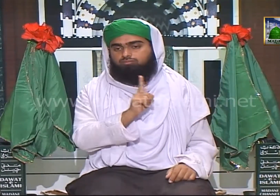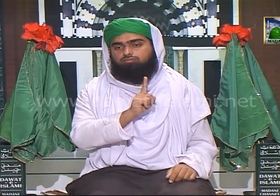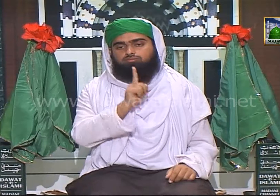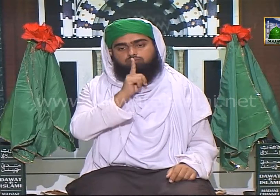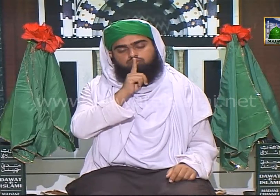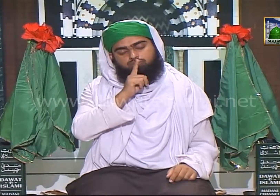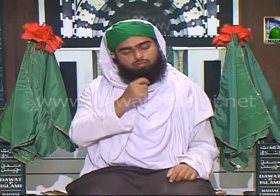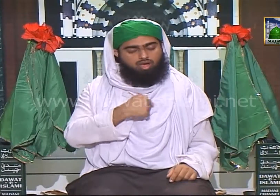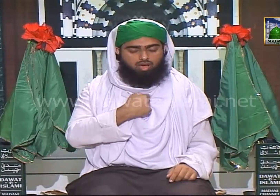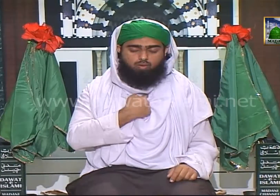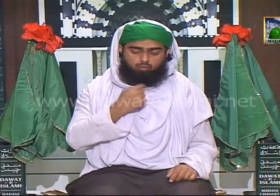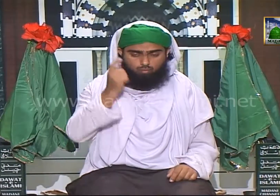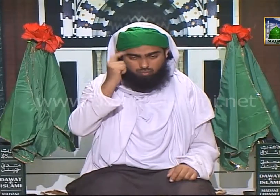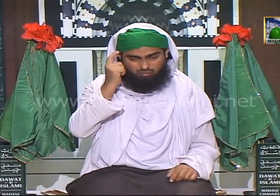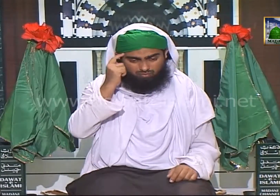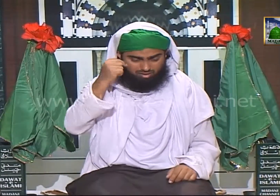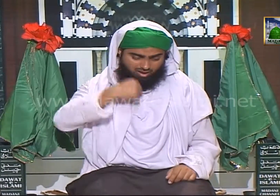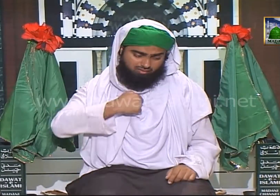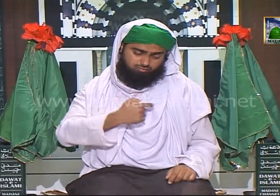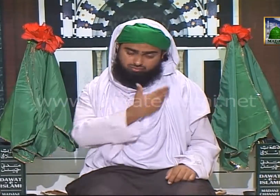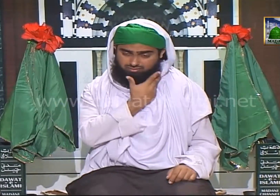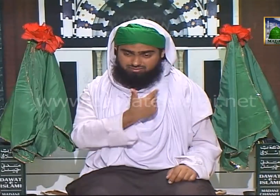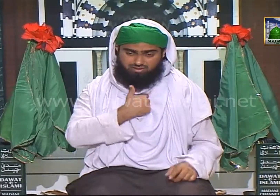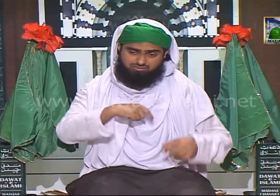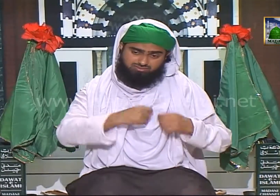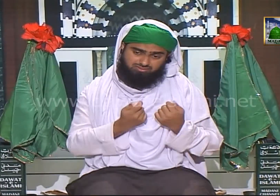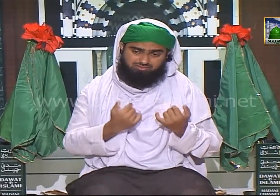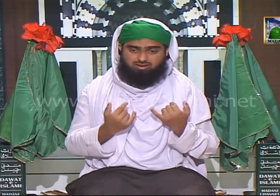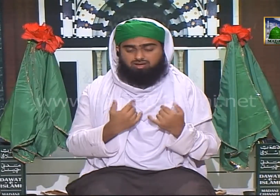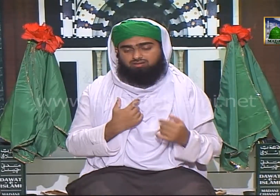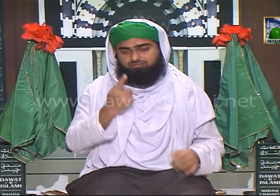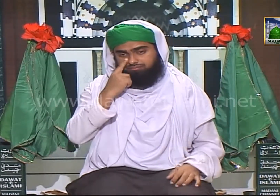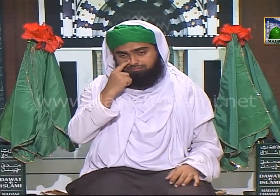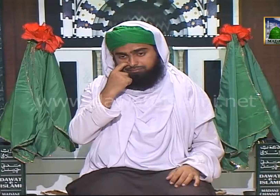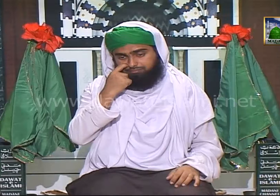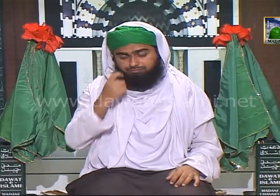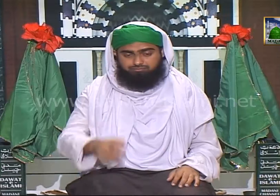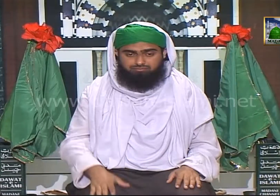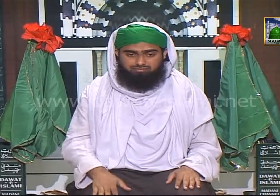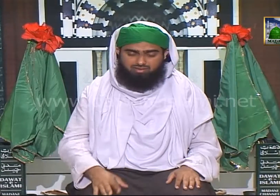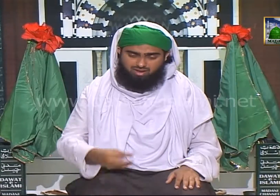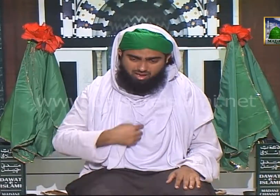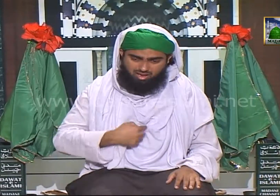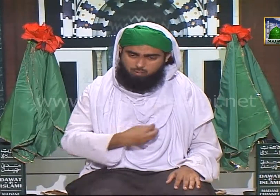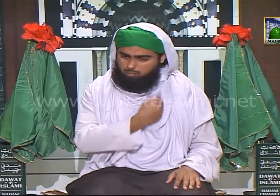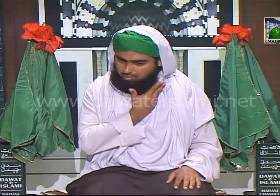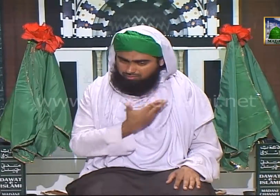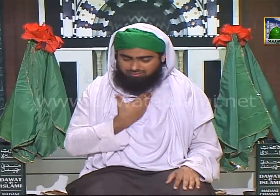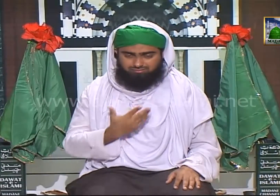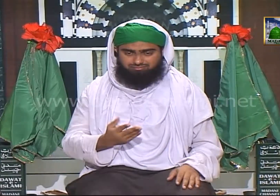کسی کے ذہن میں یہ بھوت ہے نا تو وہ نکل جائے کہ خواہش ہو کہ لوگ میری عزت کریں، میرے ہاتھ کیوں میں میرے لیے کھڑے ہو جائیں، میری واہ واہ کریں، تو وہ اپنے